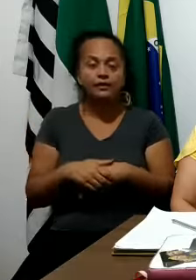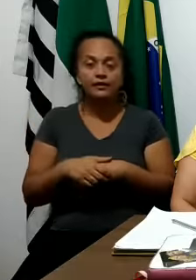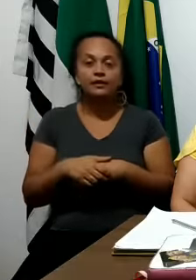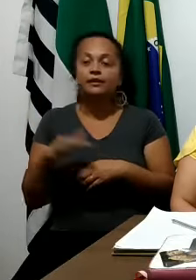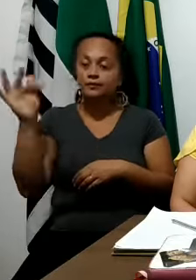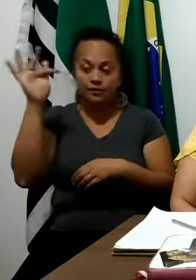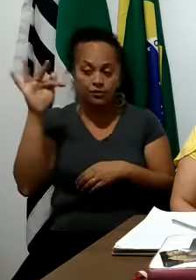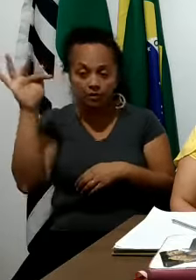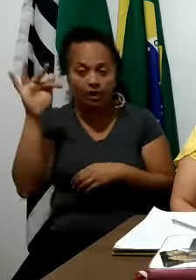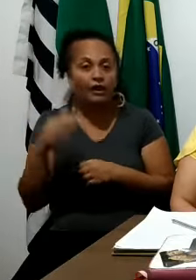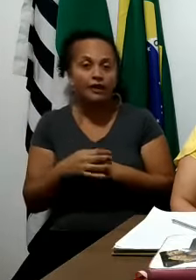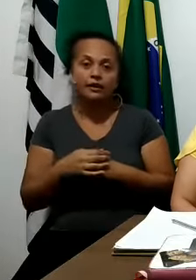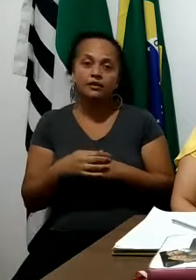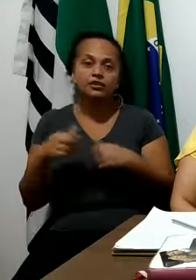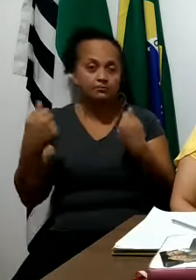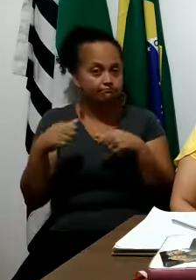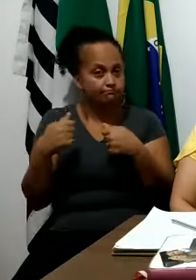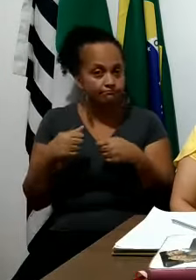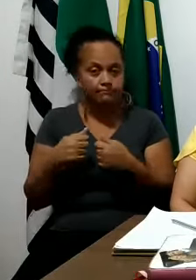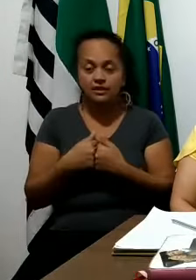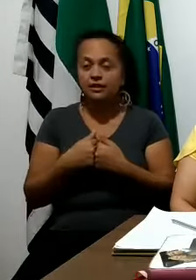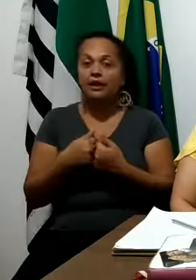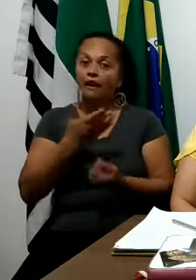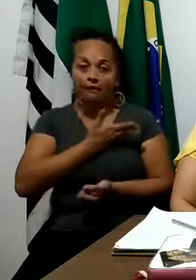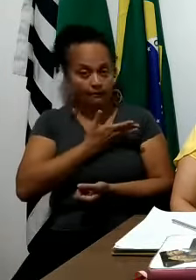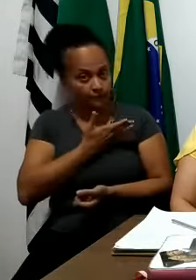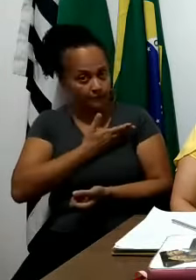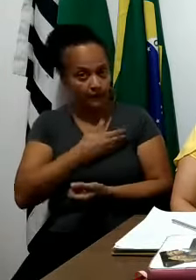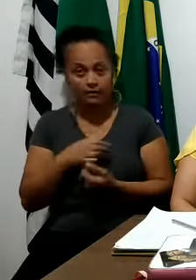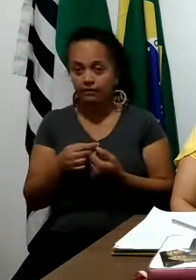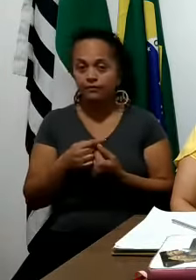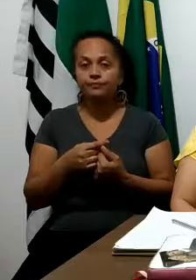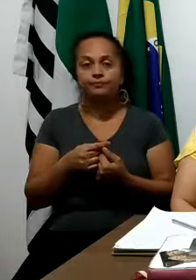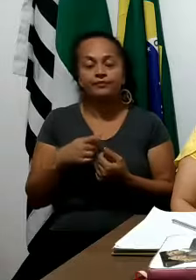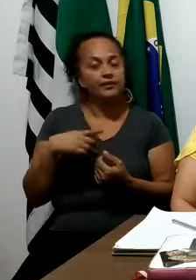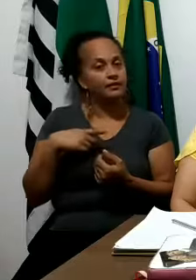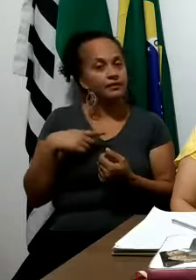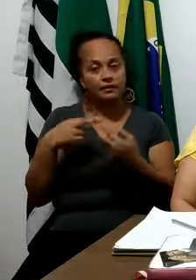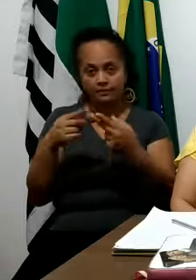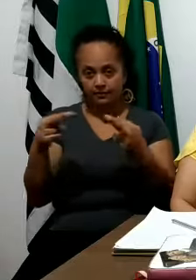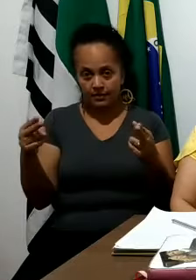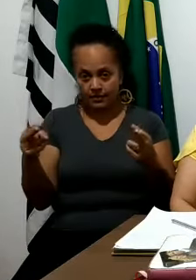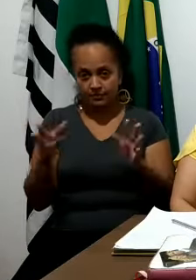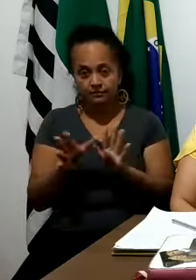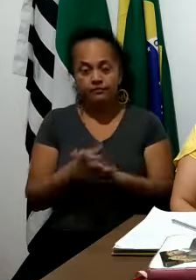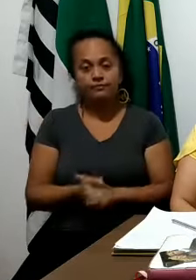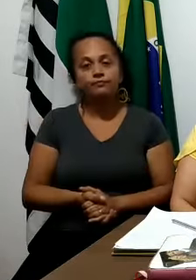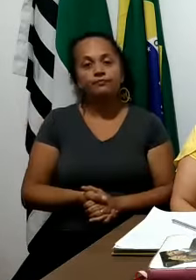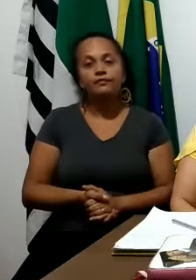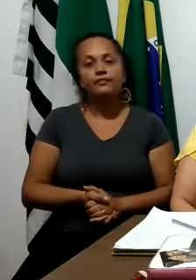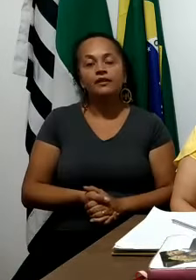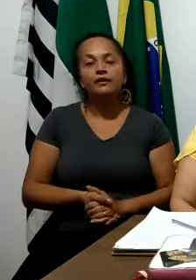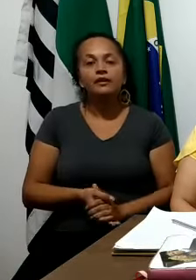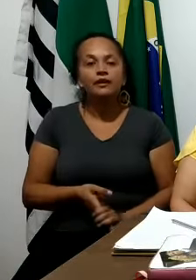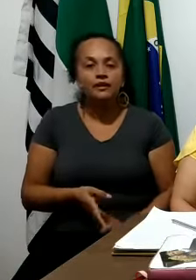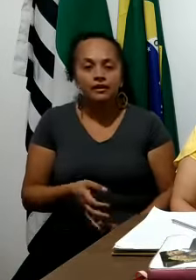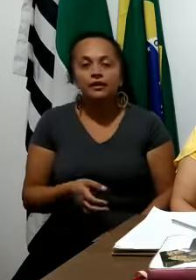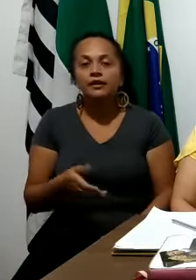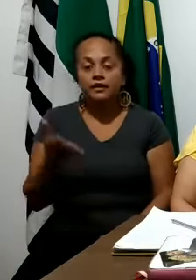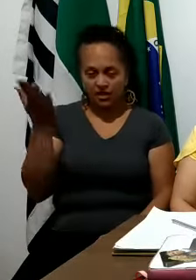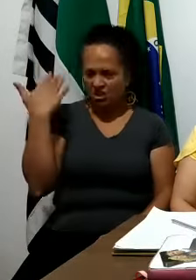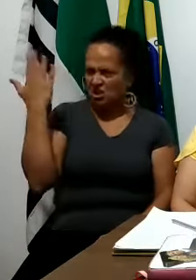casa, vai sair do seio familiar, entendeu? E aqui, irmãos, nessa época aqui de José, não tinha live, não tinha